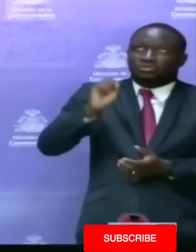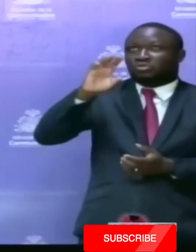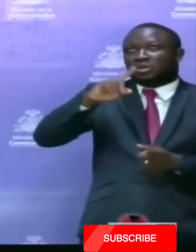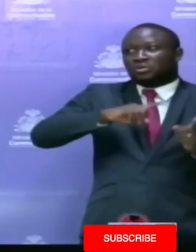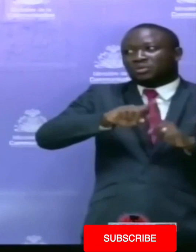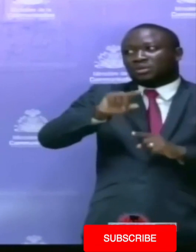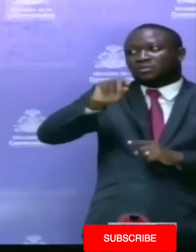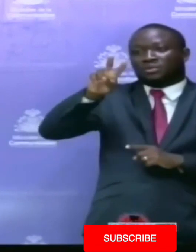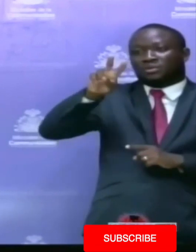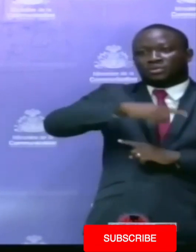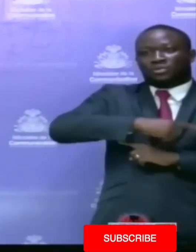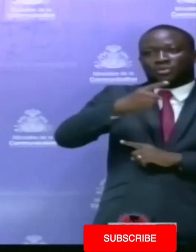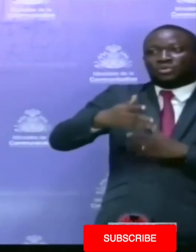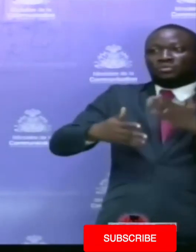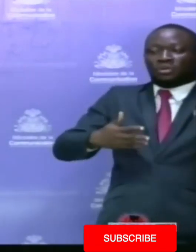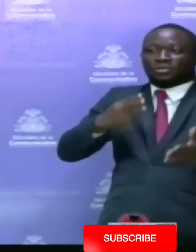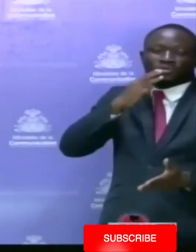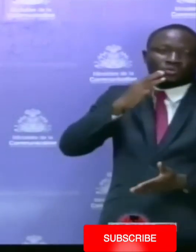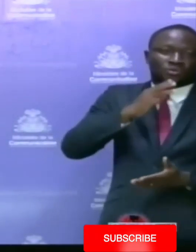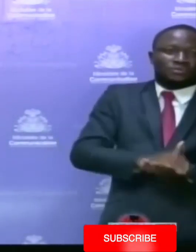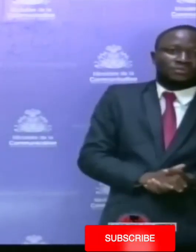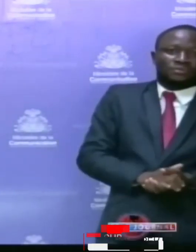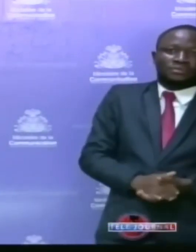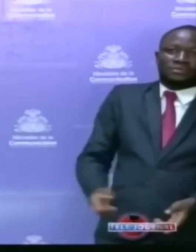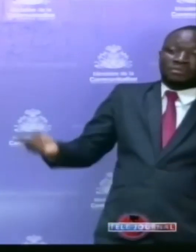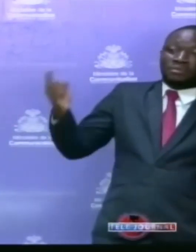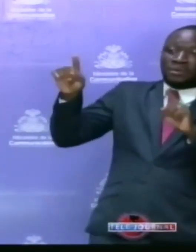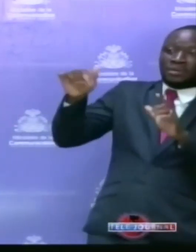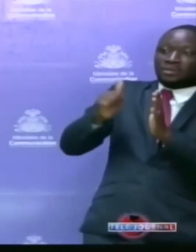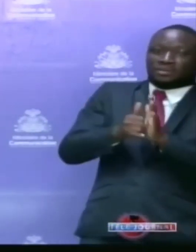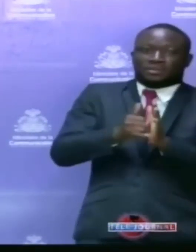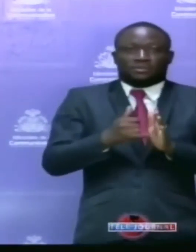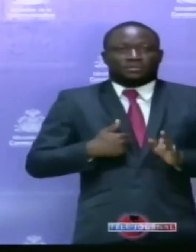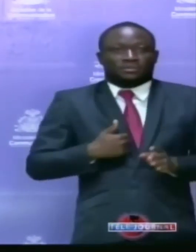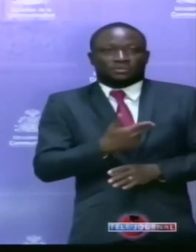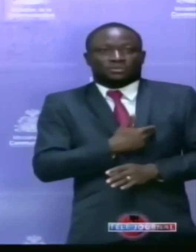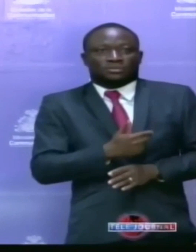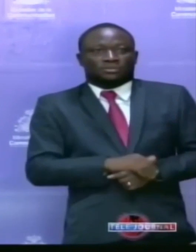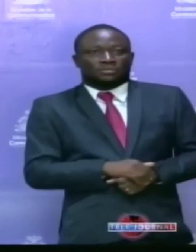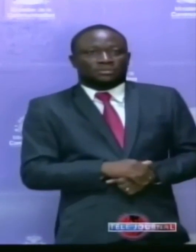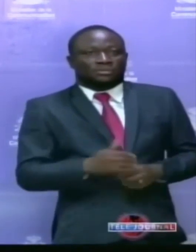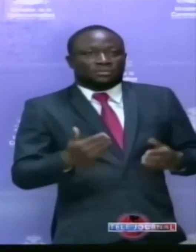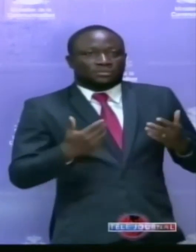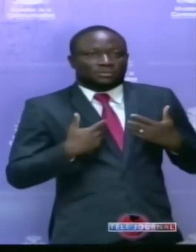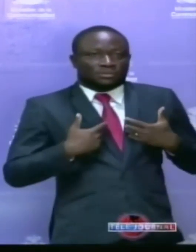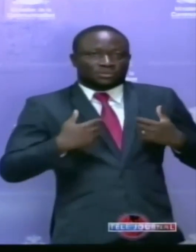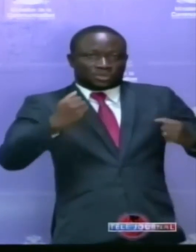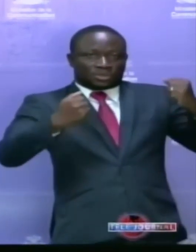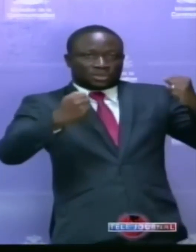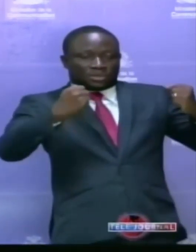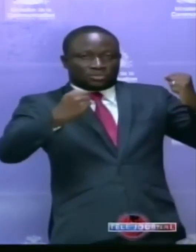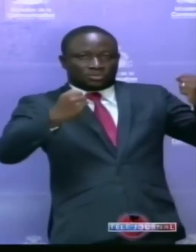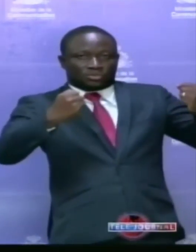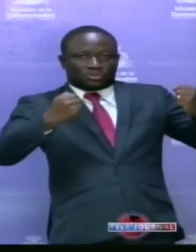publics, transport et communication, ingénieur Joasseur Isnader, annoncé ministère travaux publics là, ak dîner pas météo ensemble pour voter service by